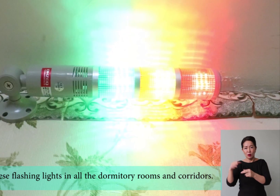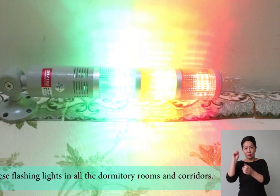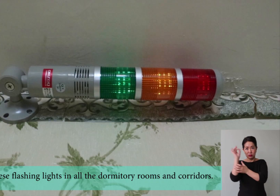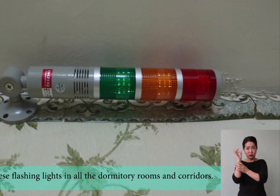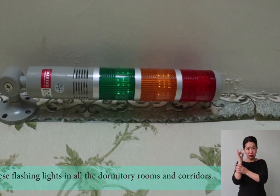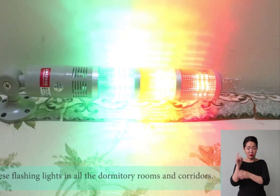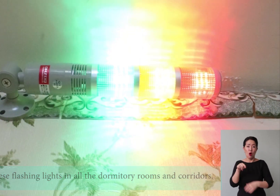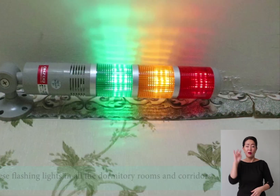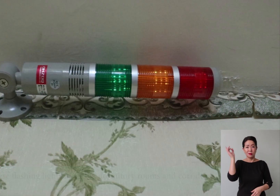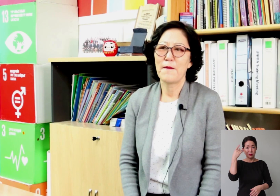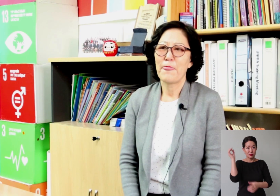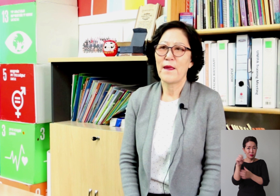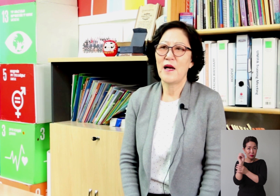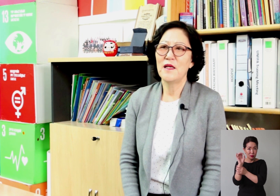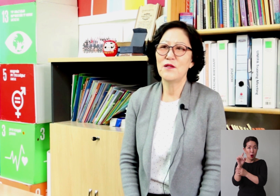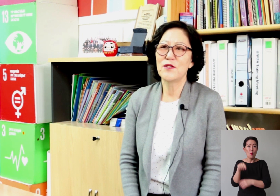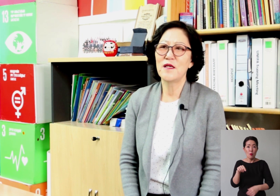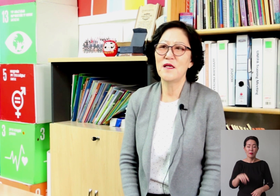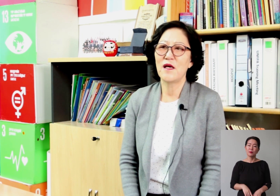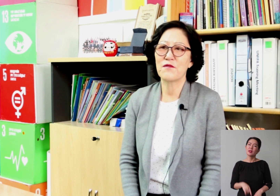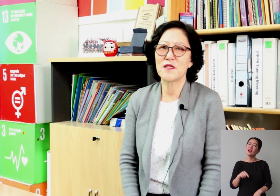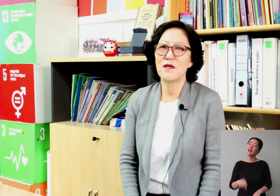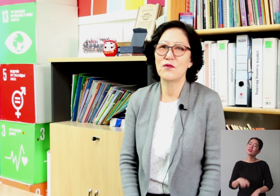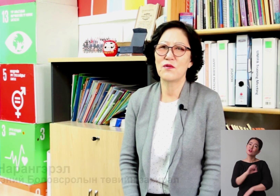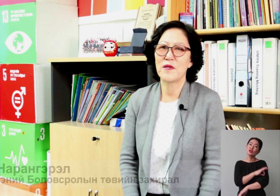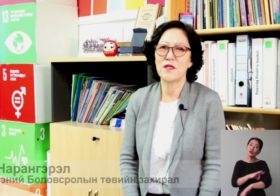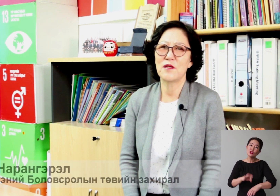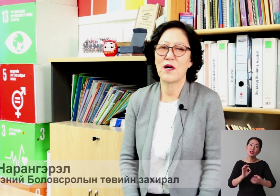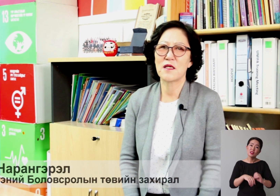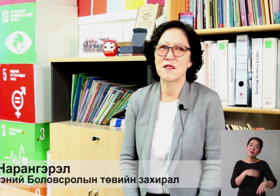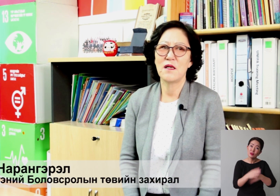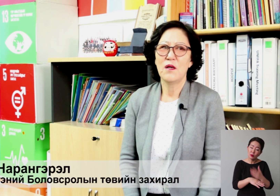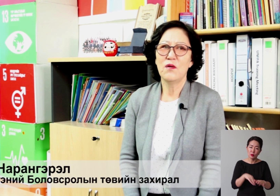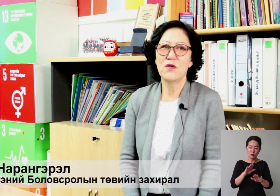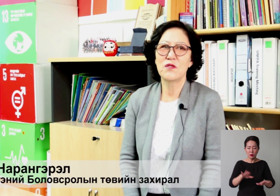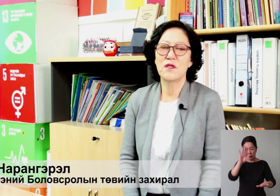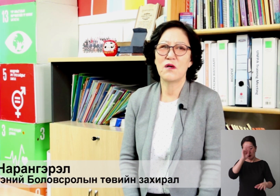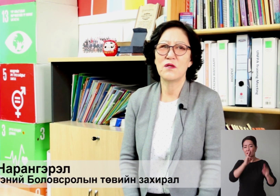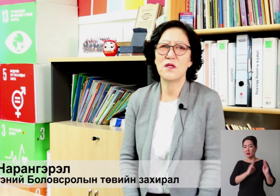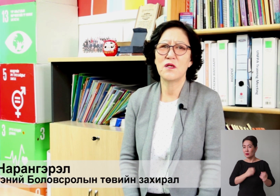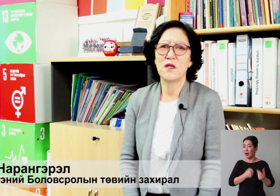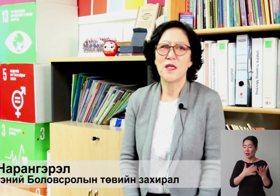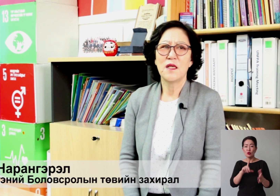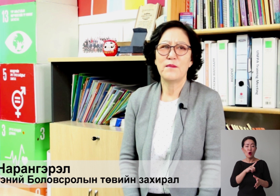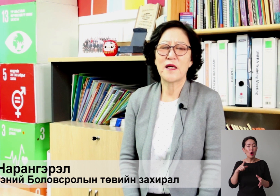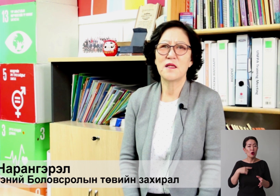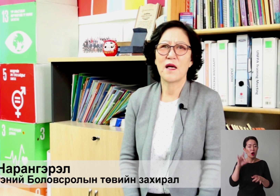нь энэ ажээ. А энэ төслийг хийх явцтай хүүхдүүд маш их идэв гаргасан. Өөрснөө тэр хонхотныхоо макетыг